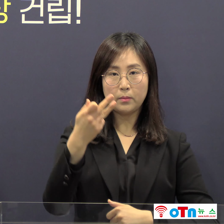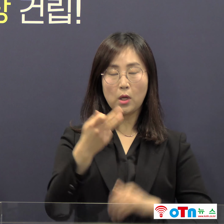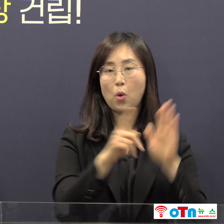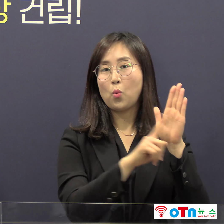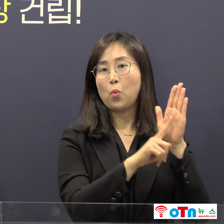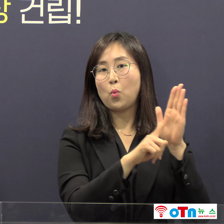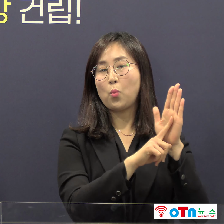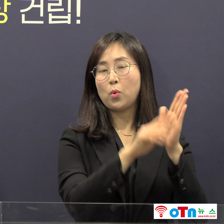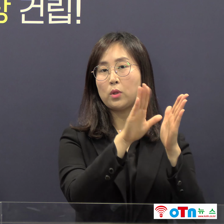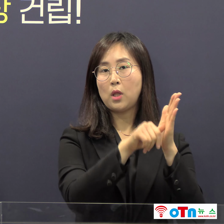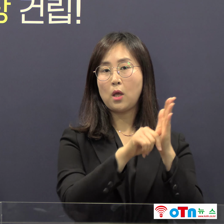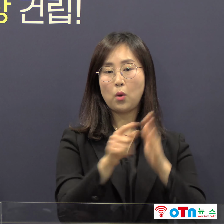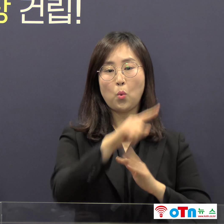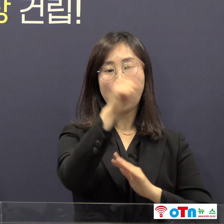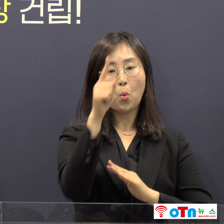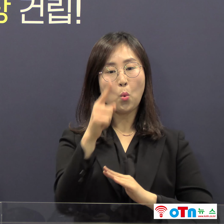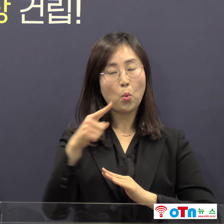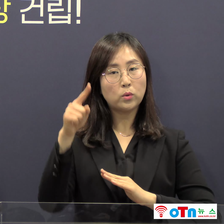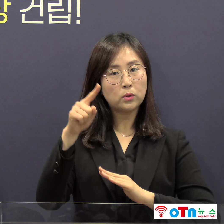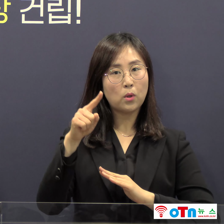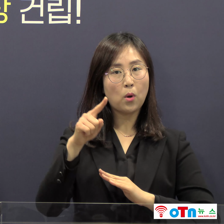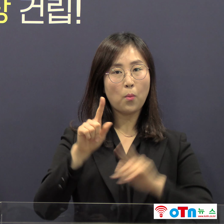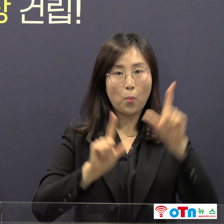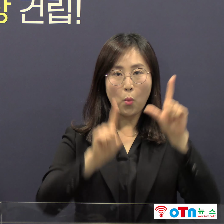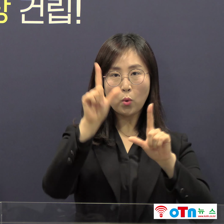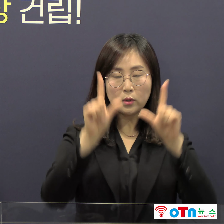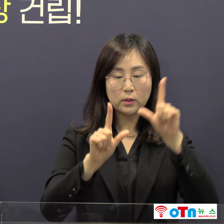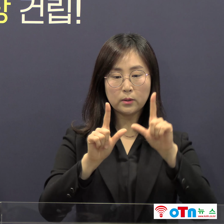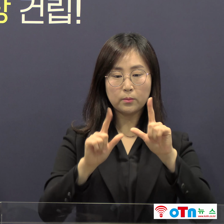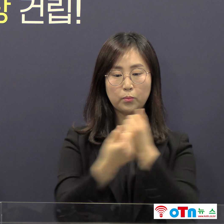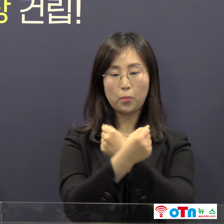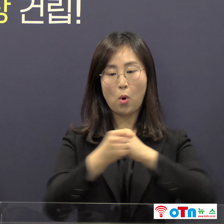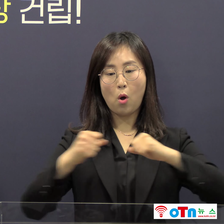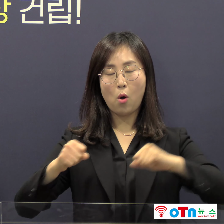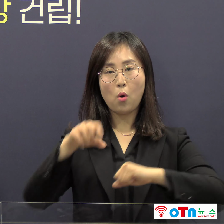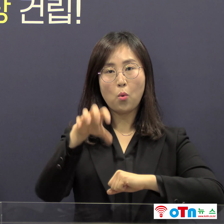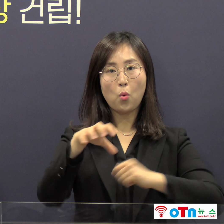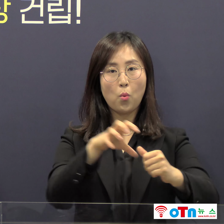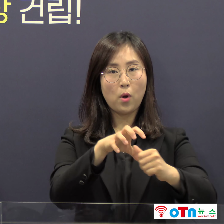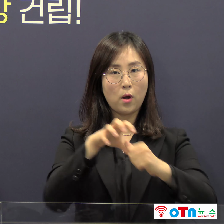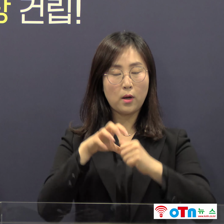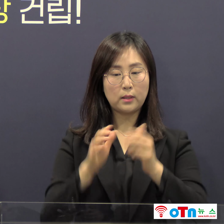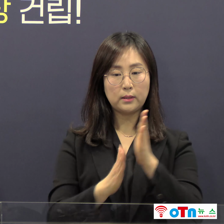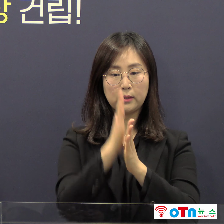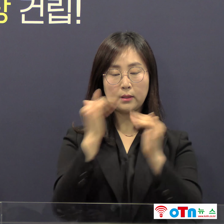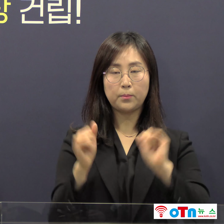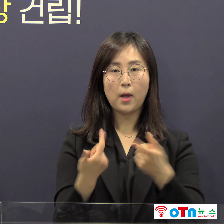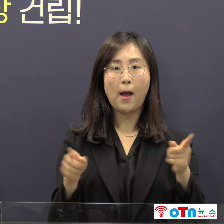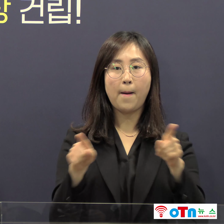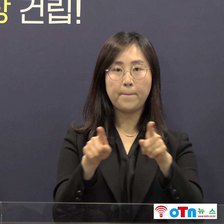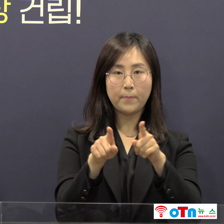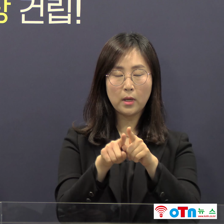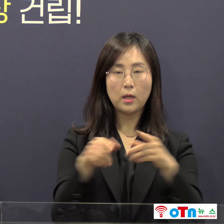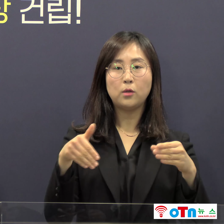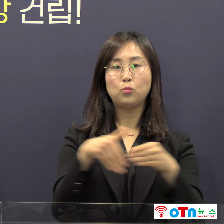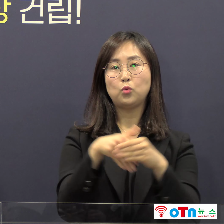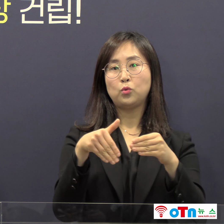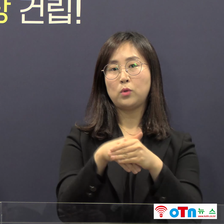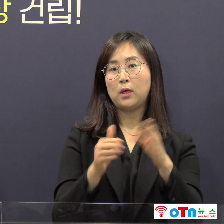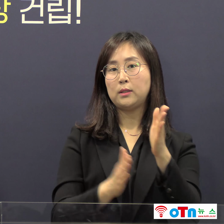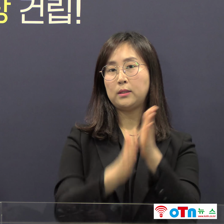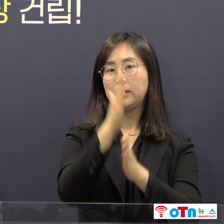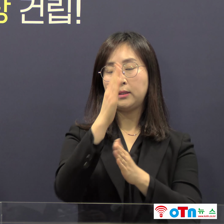통해 곡선 모양의 지붕과 광장을 활용해서 시민과 함께 비상하는 문화도시를 상징하는